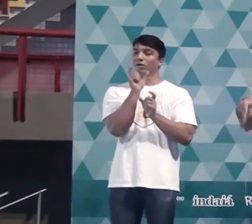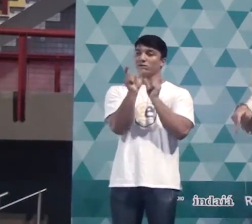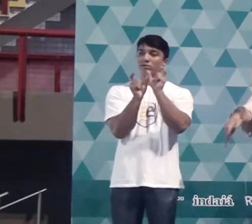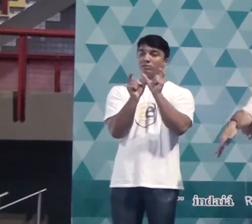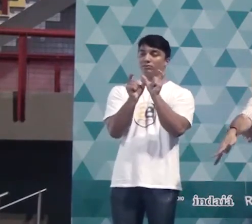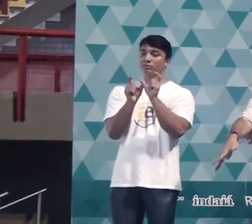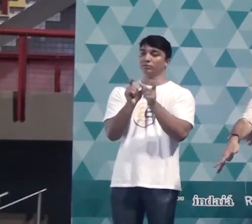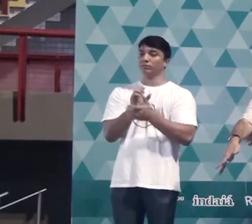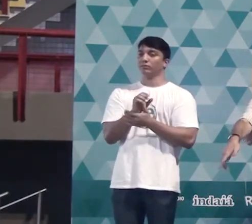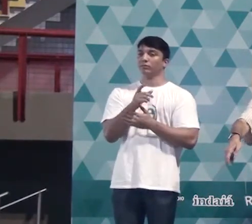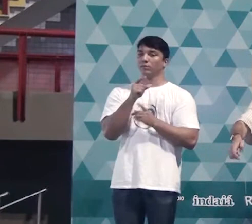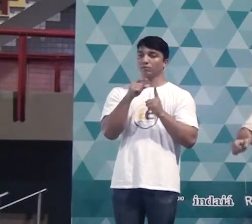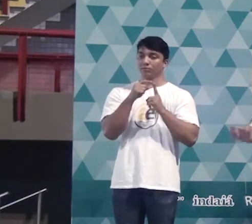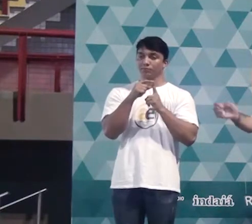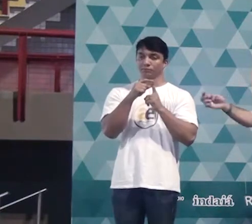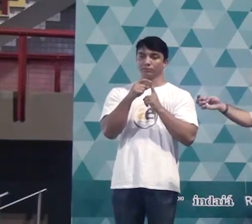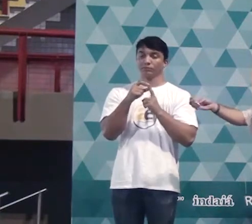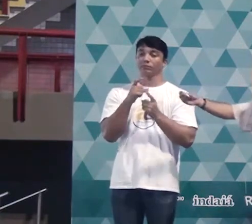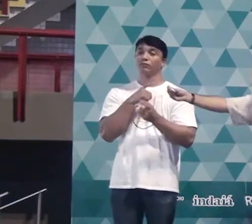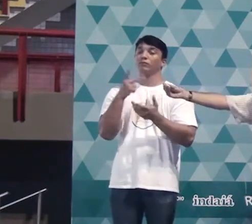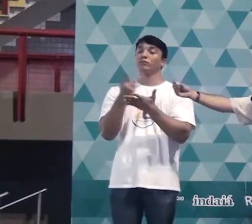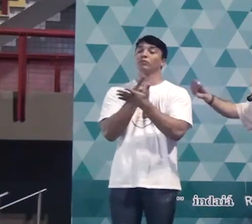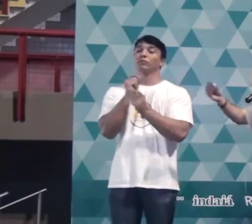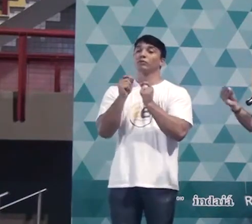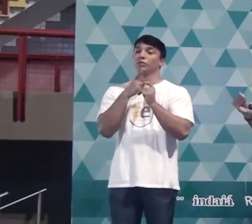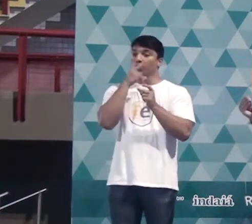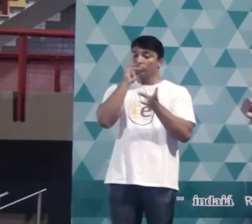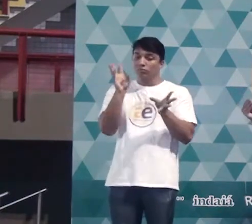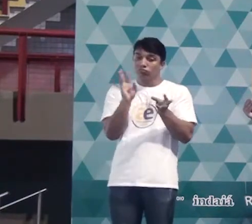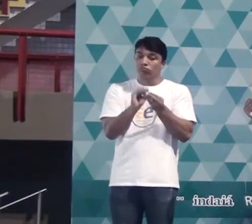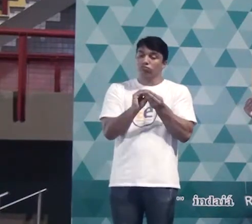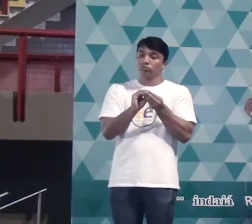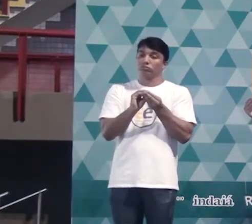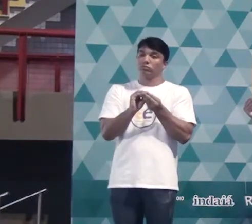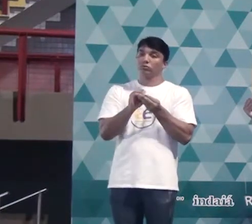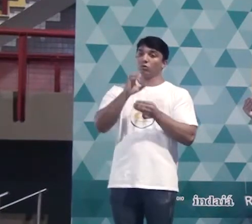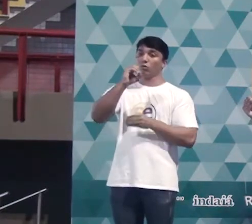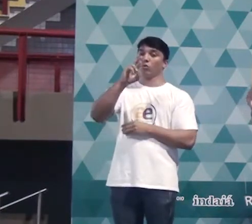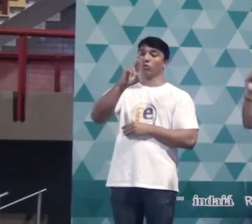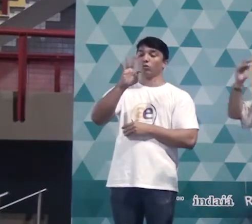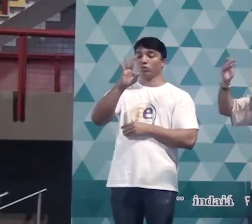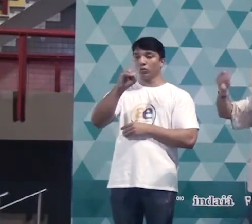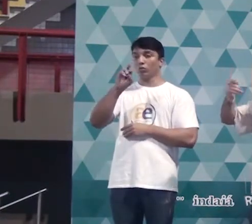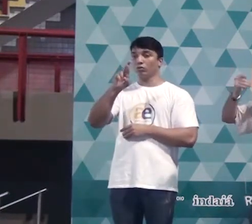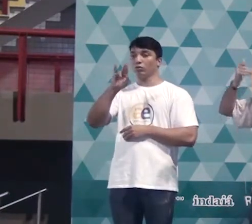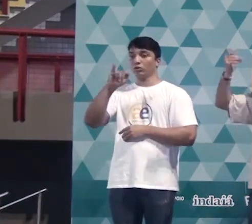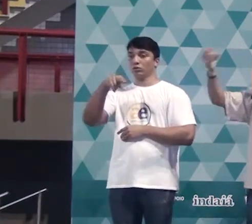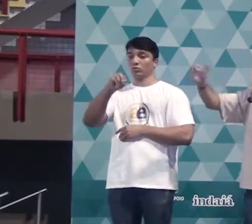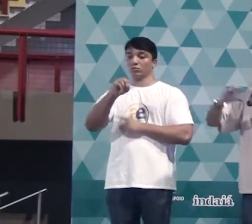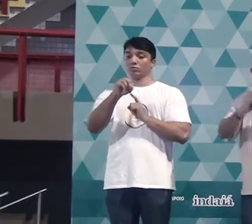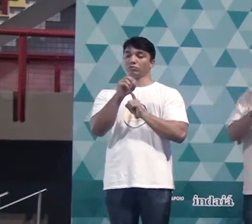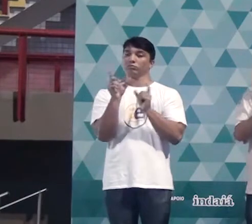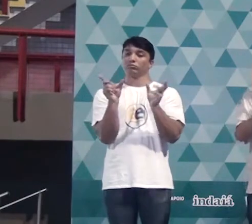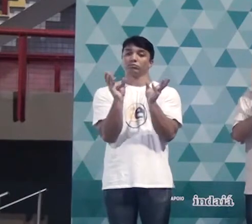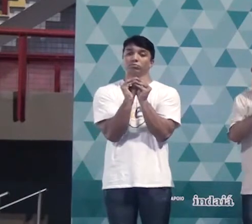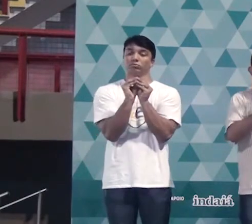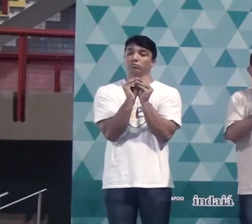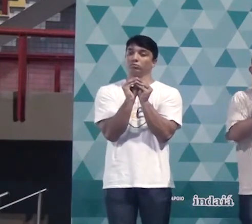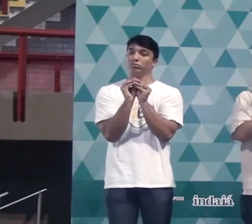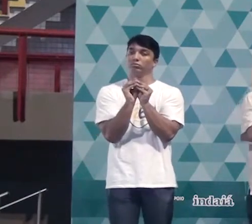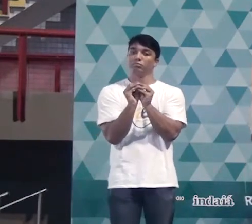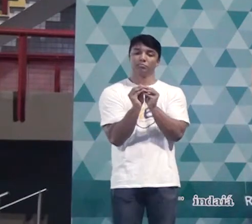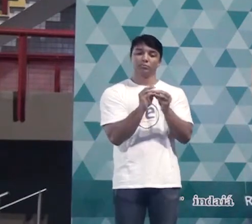otorrinolaringologista. Morreu. Aí o que acontece? Reduz E aí cria uma outra palavra. Em vez